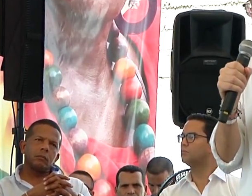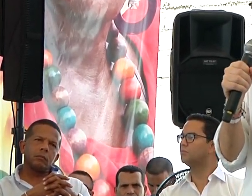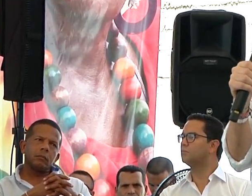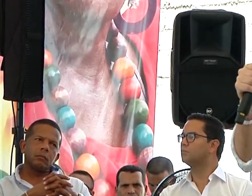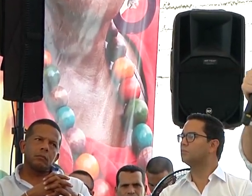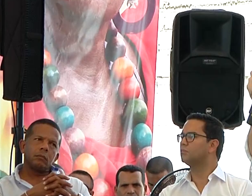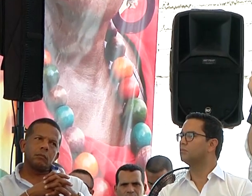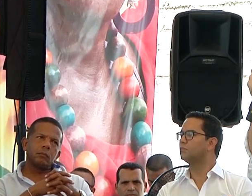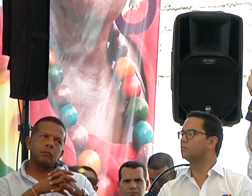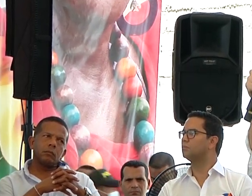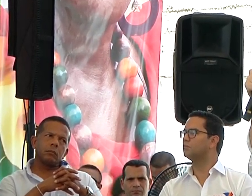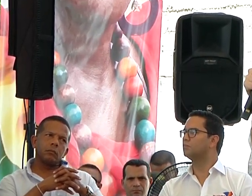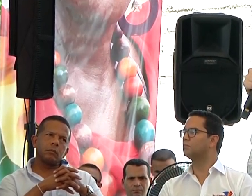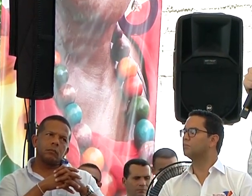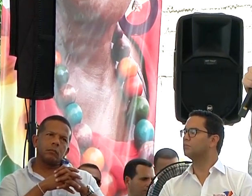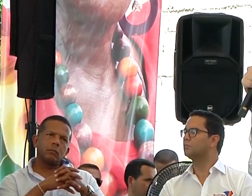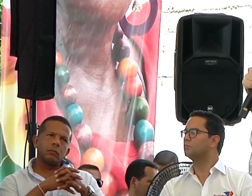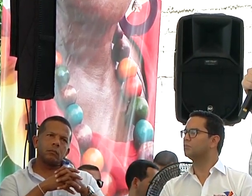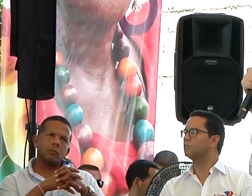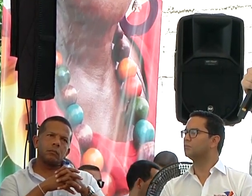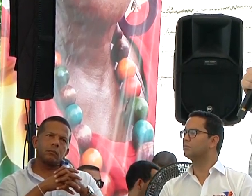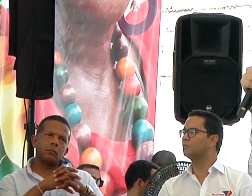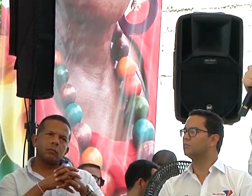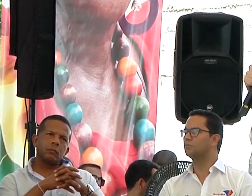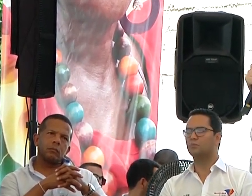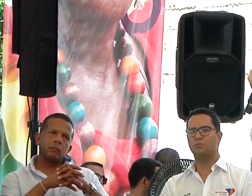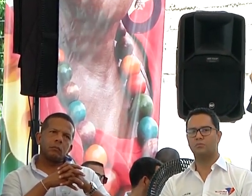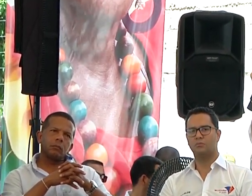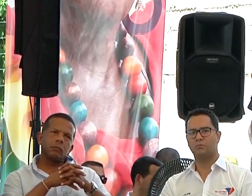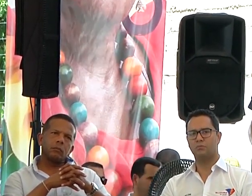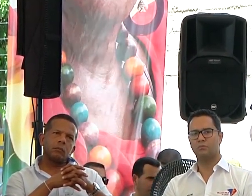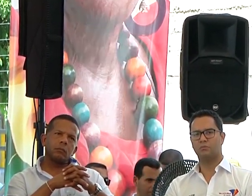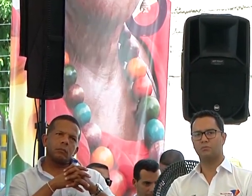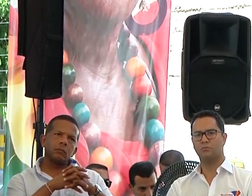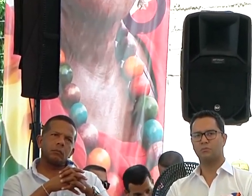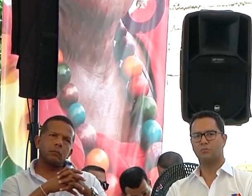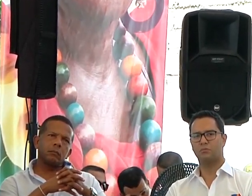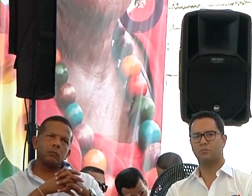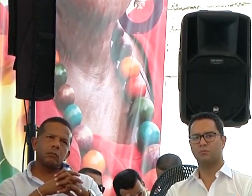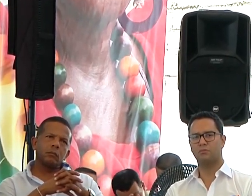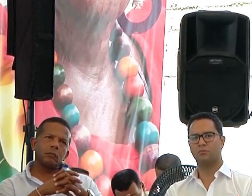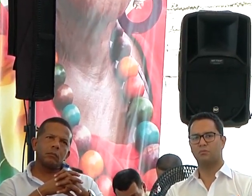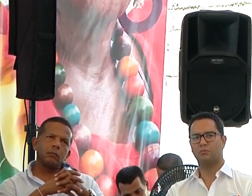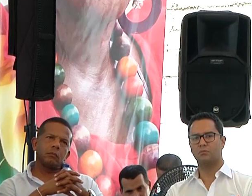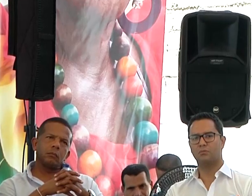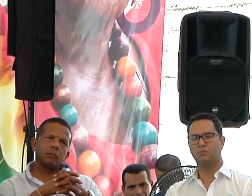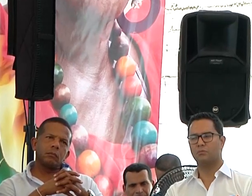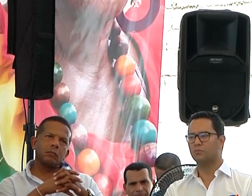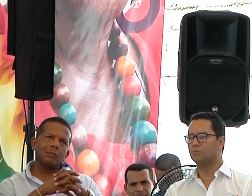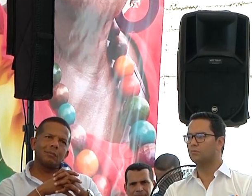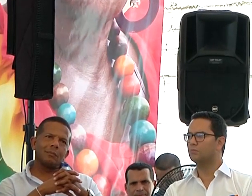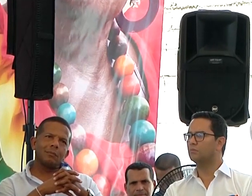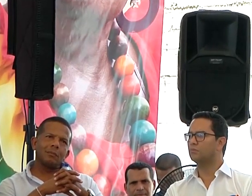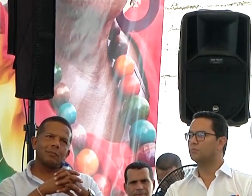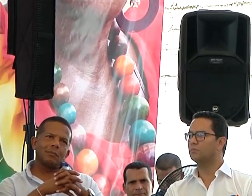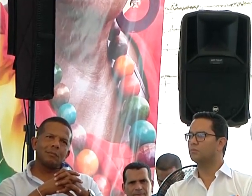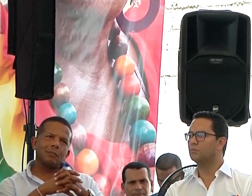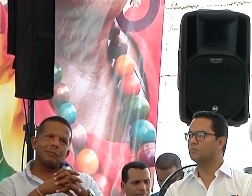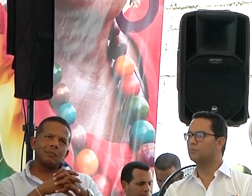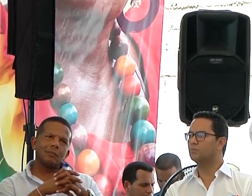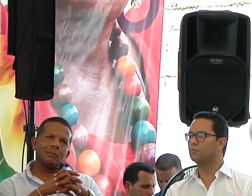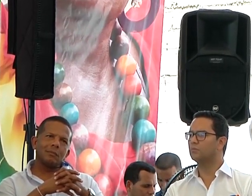época. Tengo esa canción aquí en mi mente. Tengo un corazón alegre como una fiesta del pueblo. Yo vivo